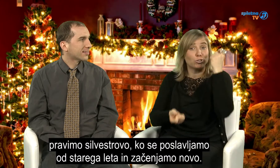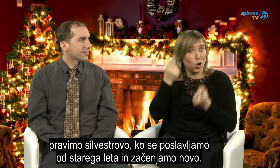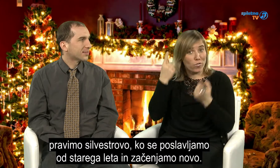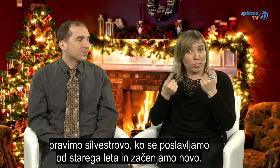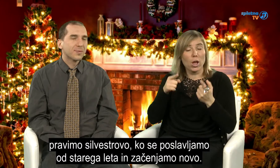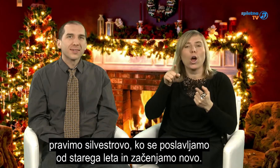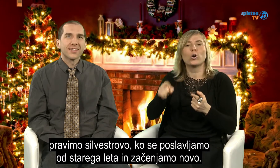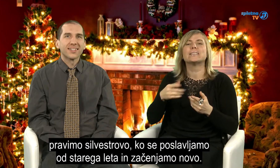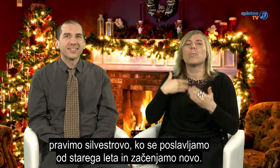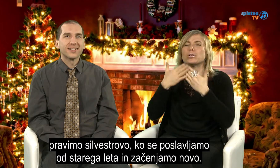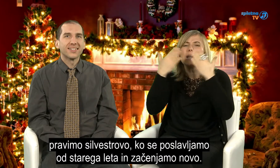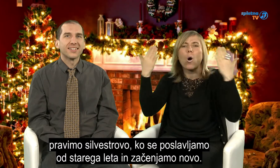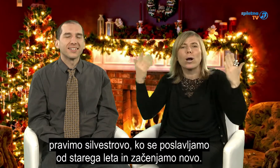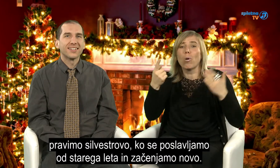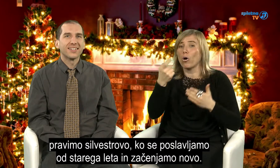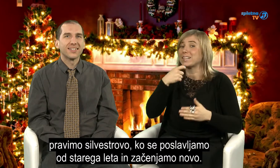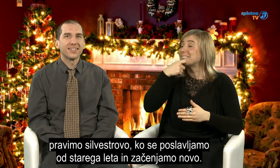leta in začenjamo novo.